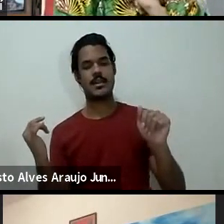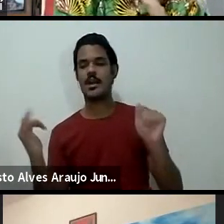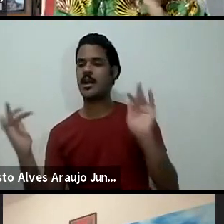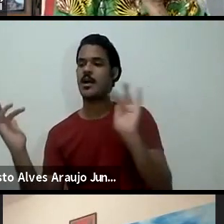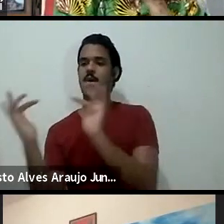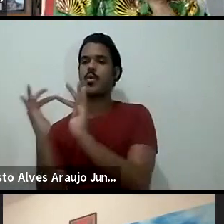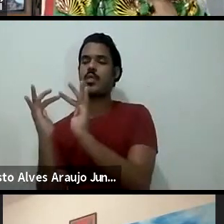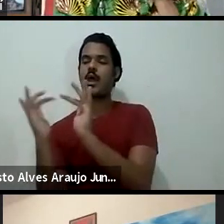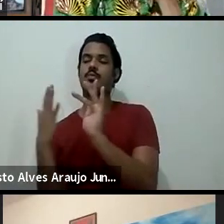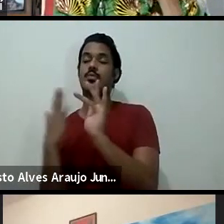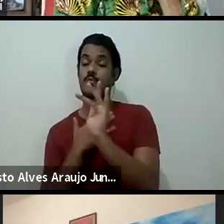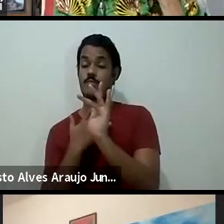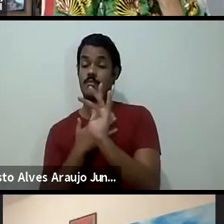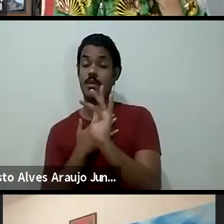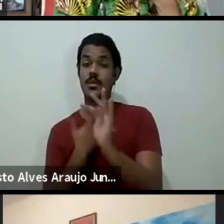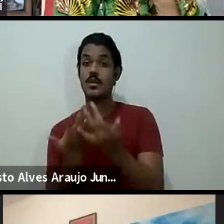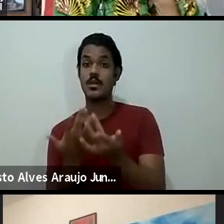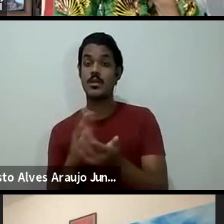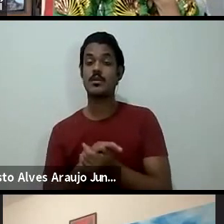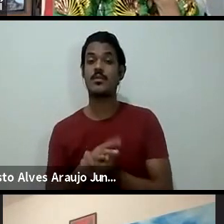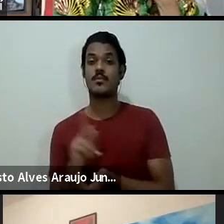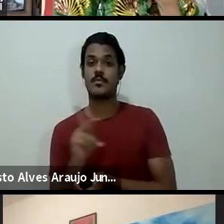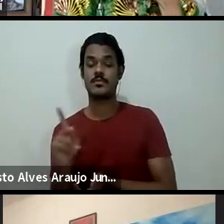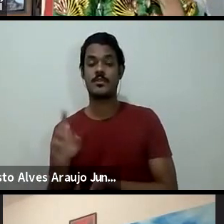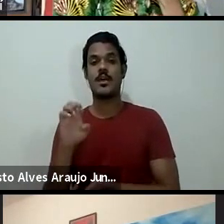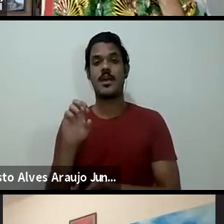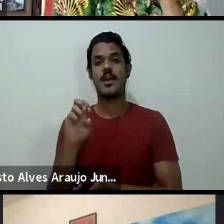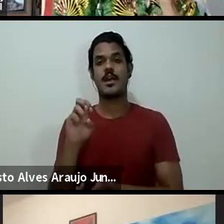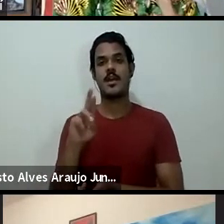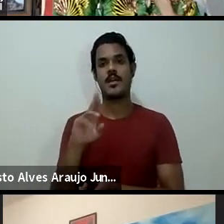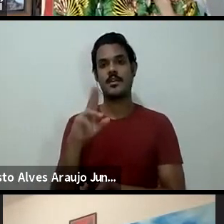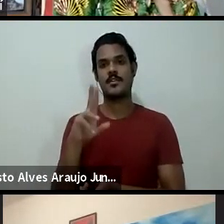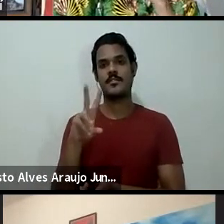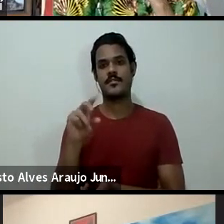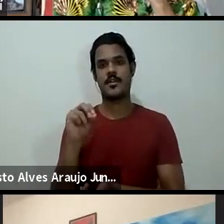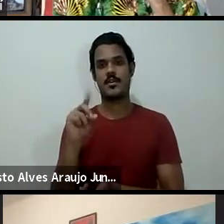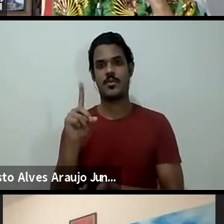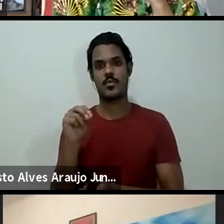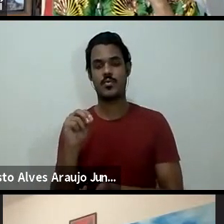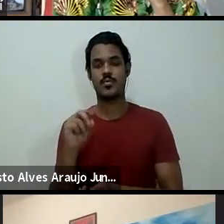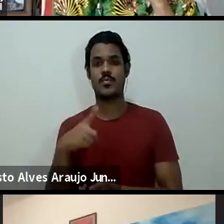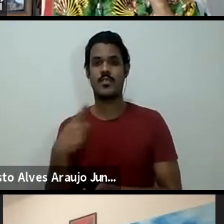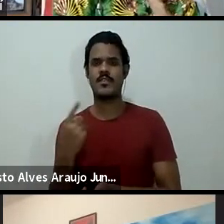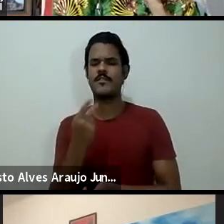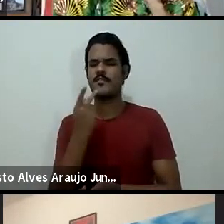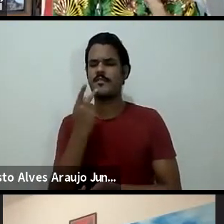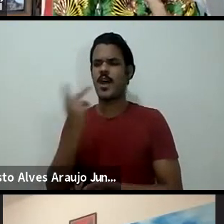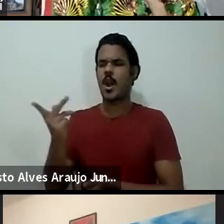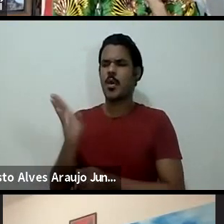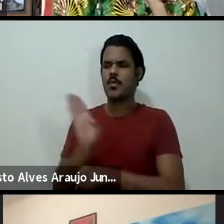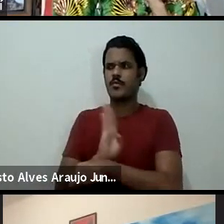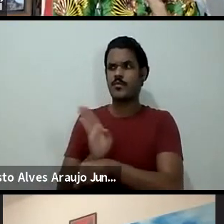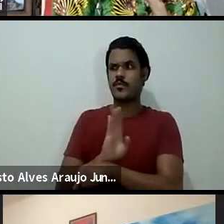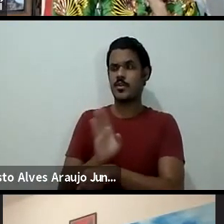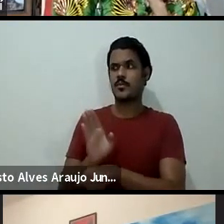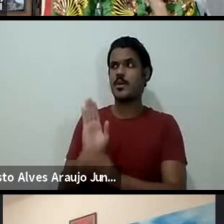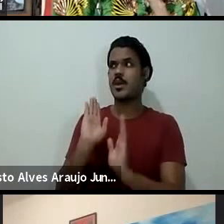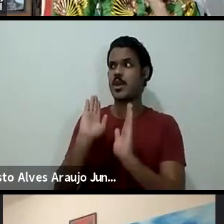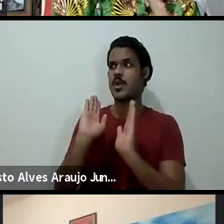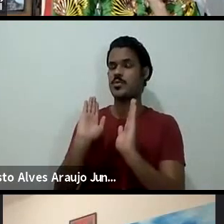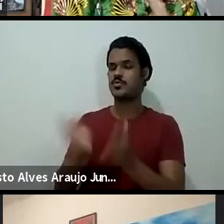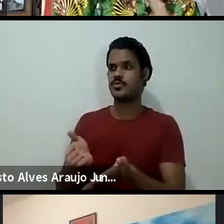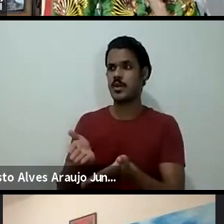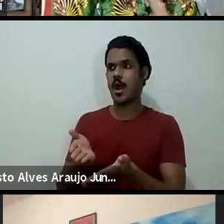falou, com o professor Erivaldo, quando ele falou um filme, eu já estava construindo a interpretação de um